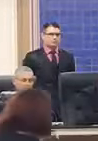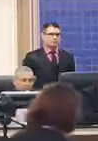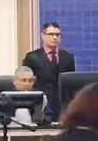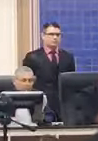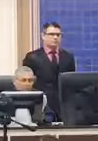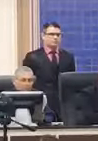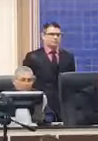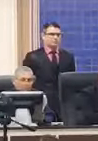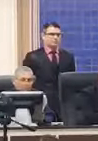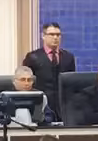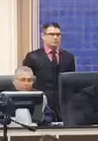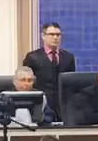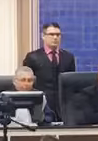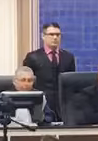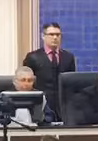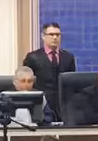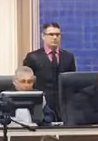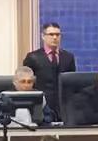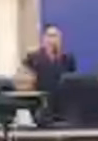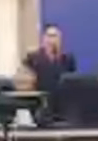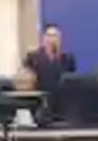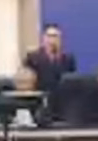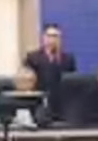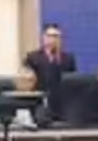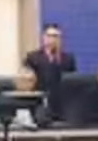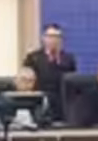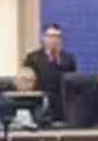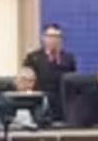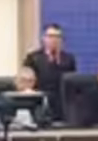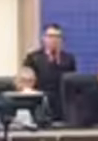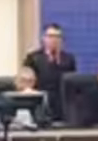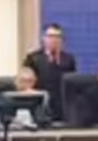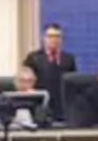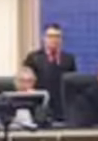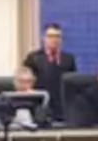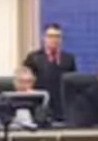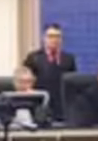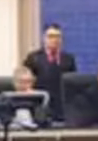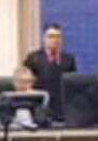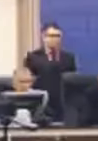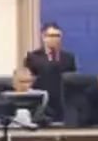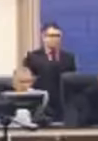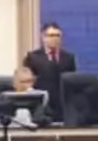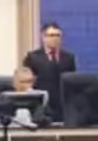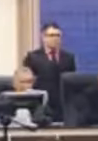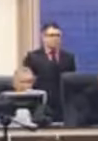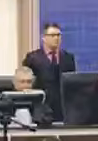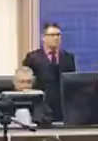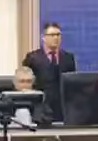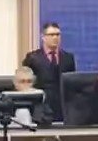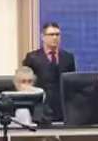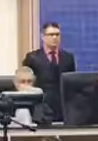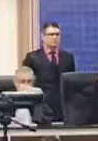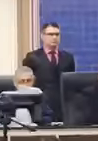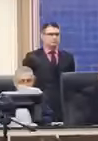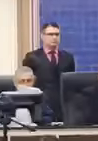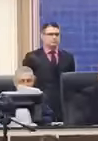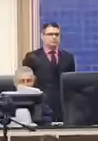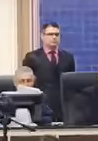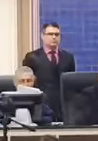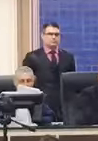Requerimento protocolado sobre o número 0163/2020, autoria Jaime da Saúde. Requerimento protocolado sobre o